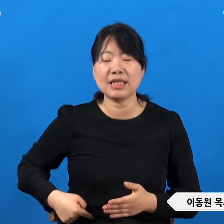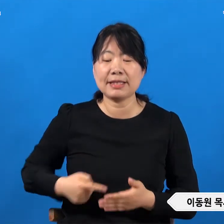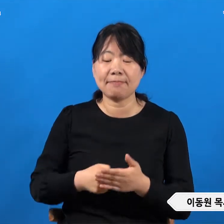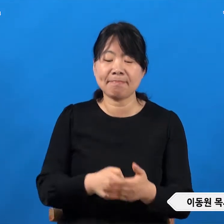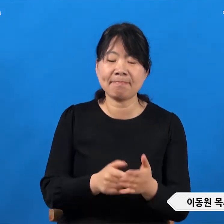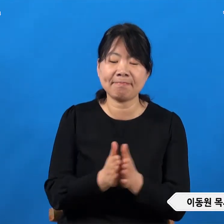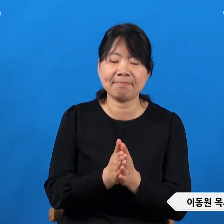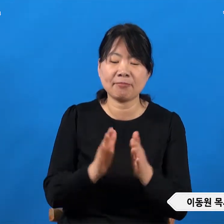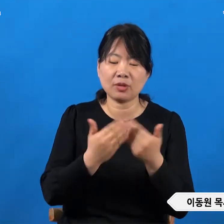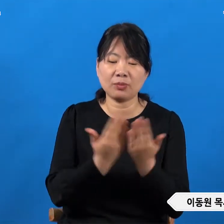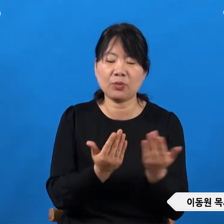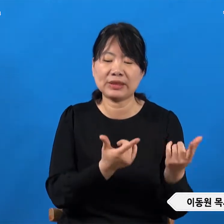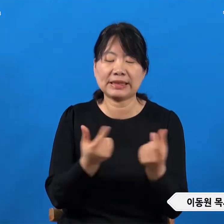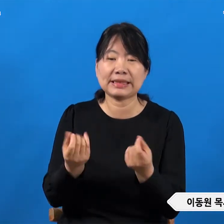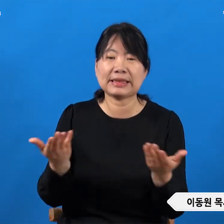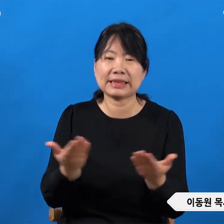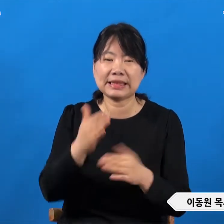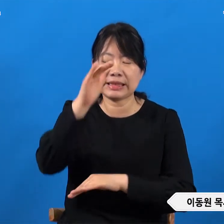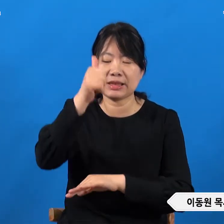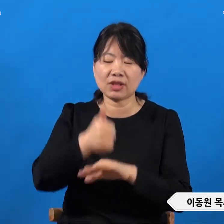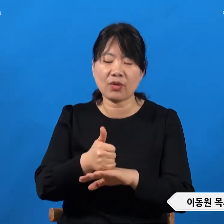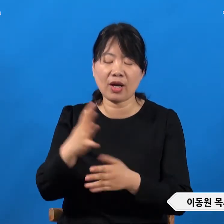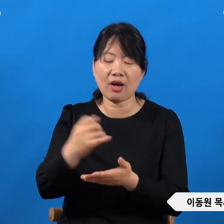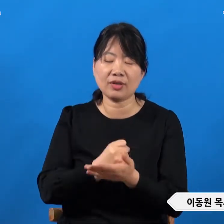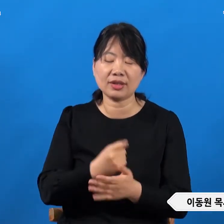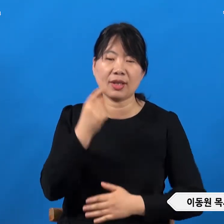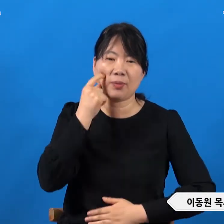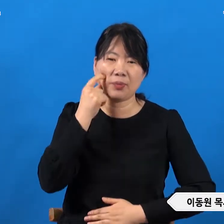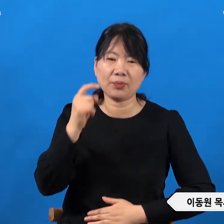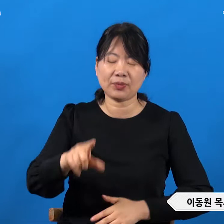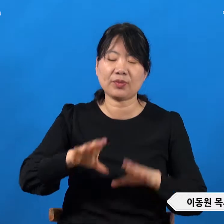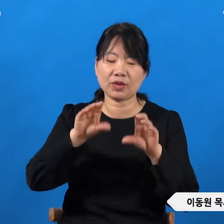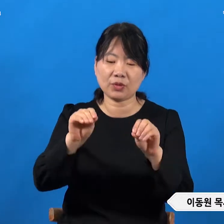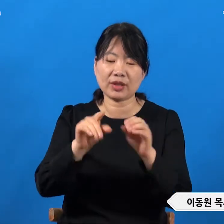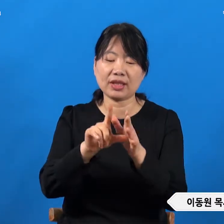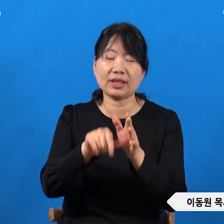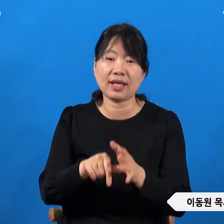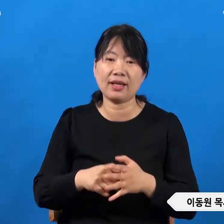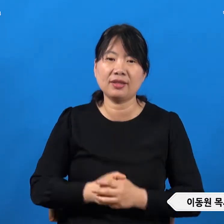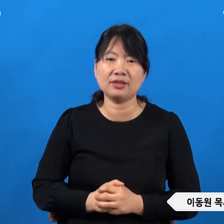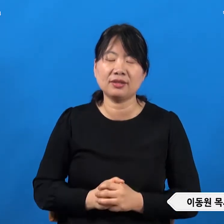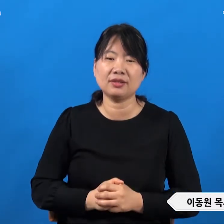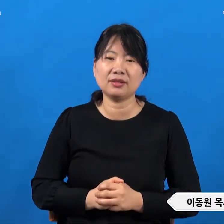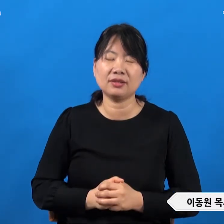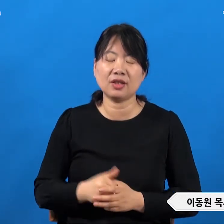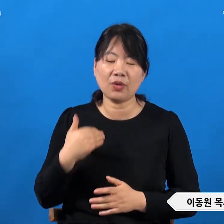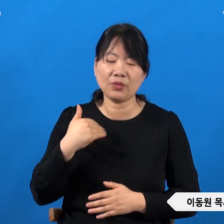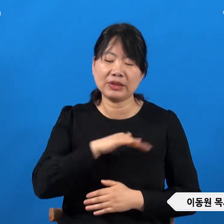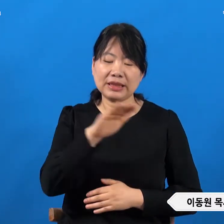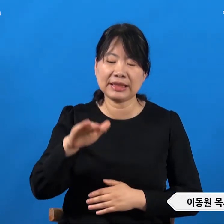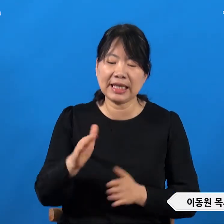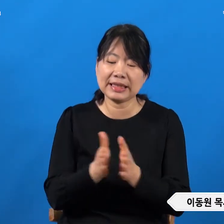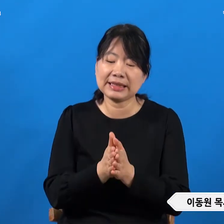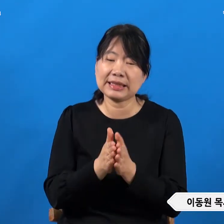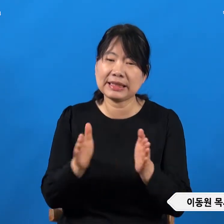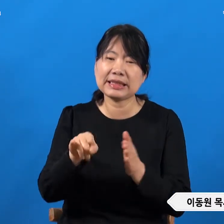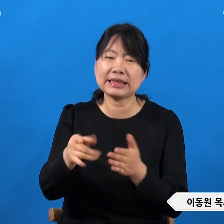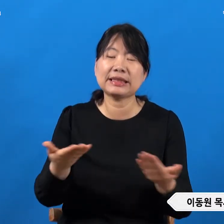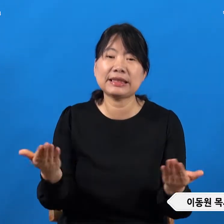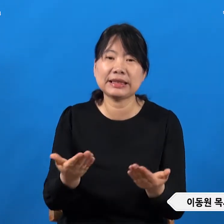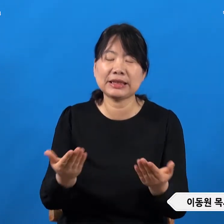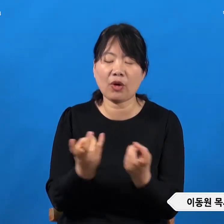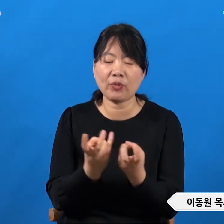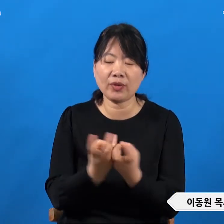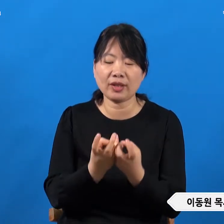의욕적으로 시작한 모든 일이 결과를 거두지 못하고 중단될 때 우리는 우리가 시작한 그